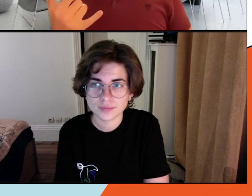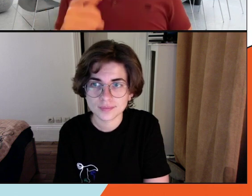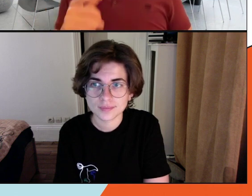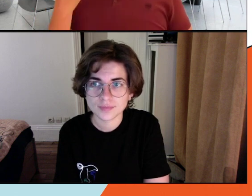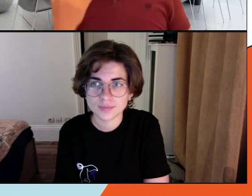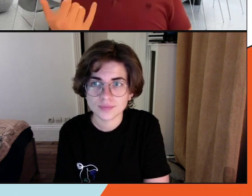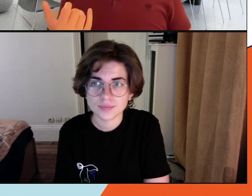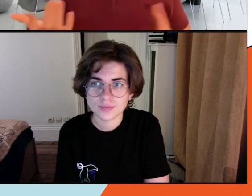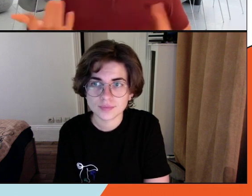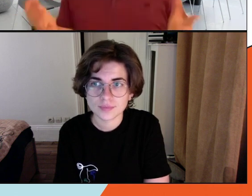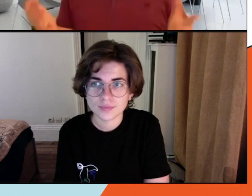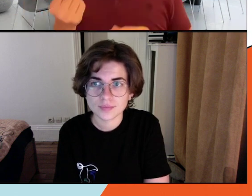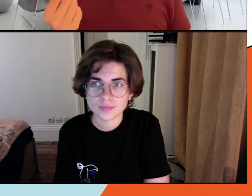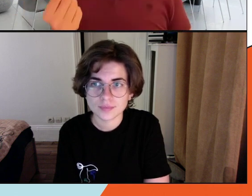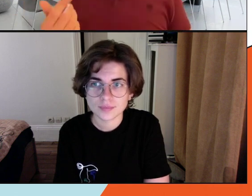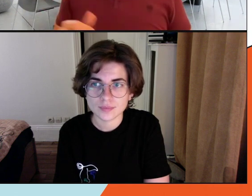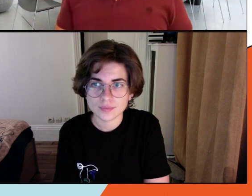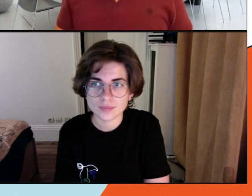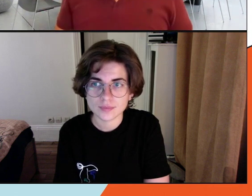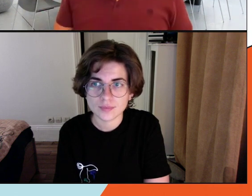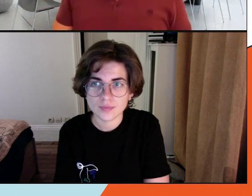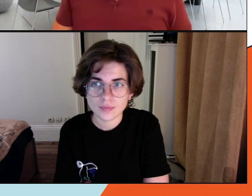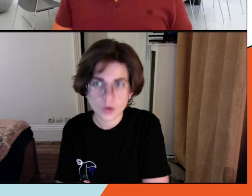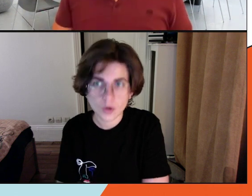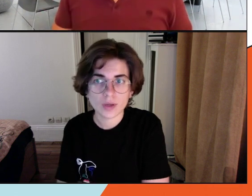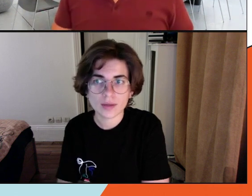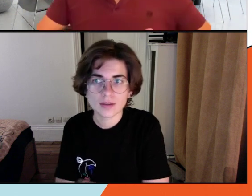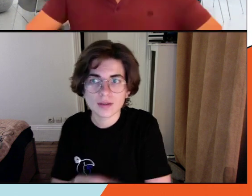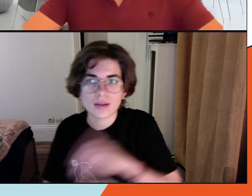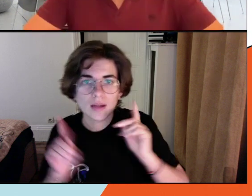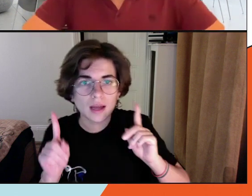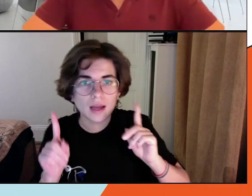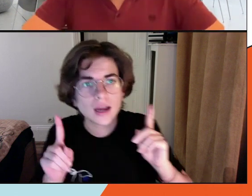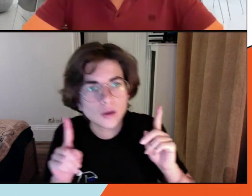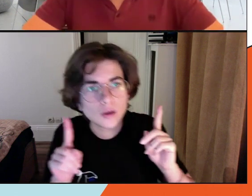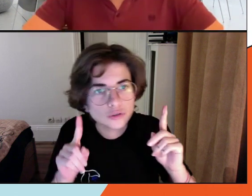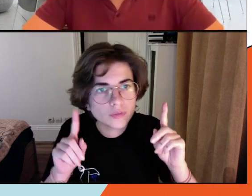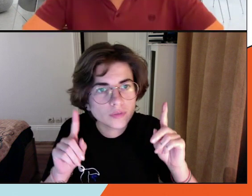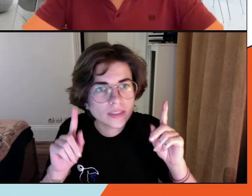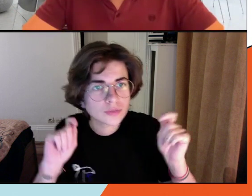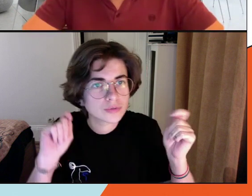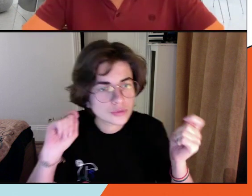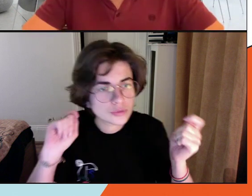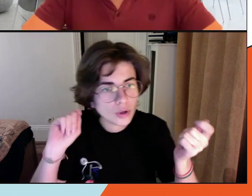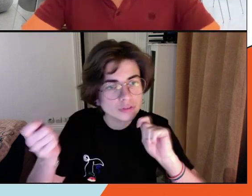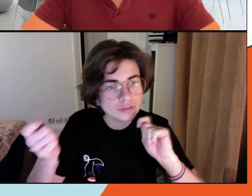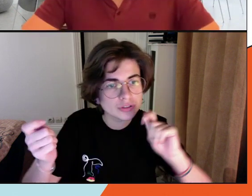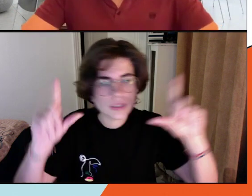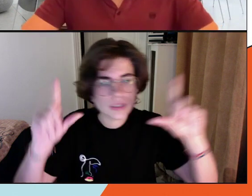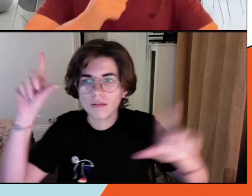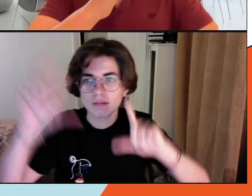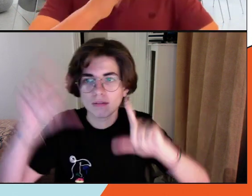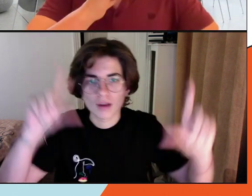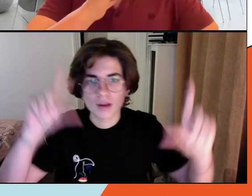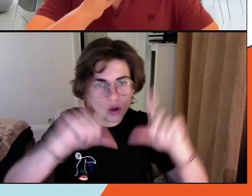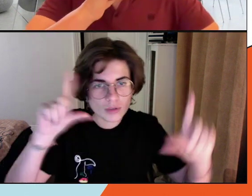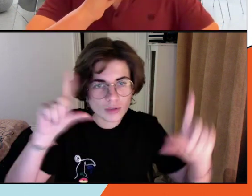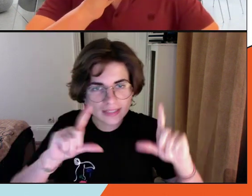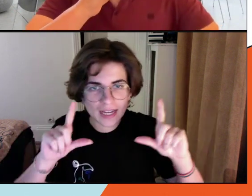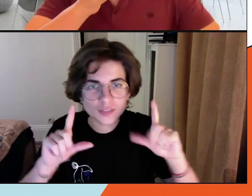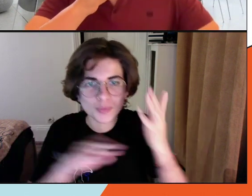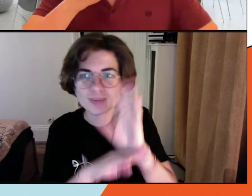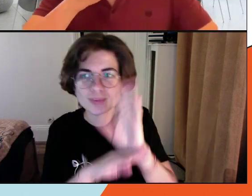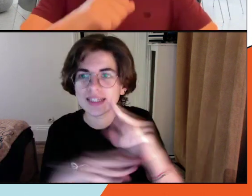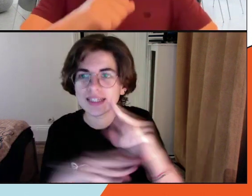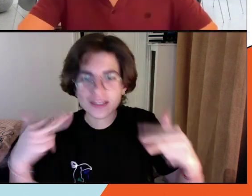L'appel téléphonique, bientôt. Okay. OK. Alors je vais changer, le cadrage pour